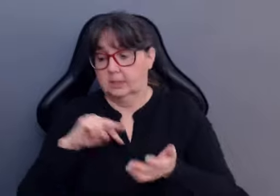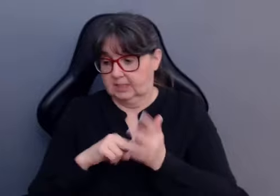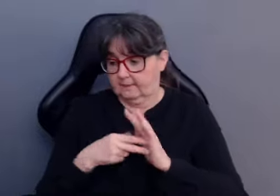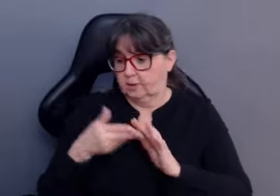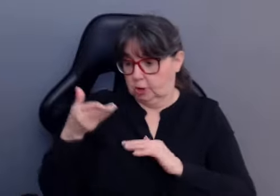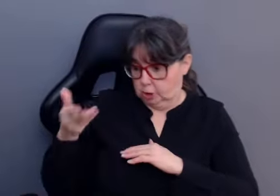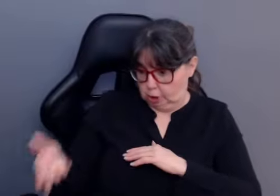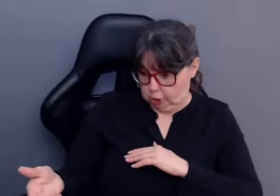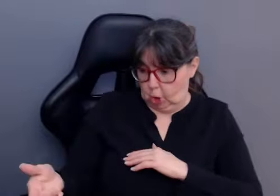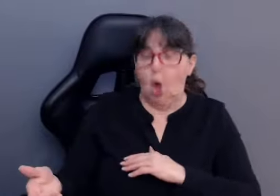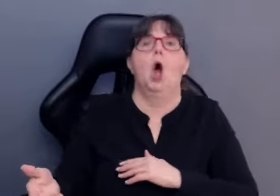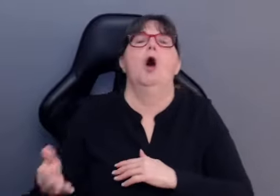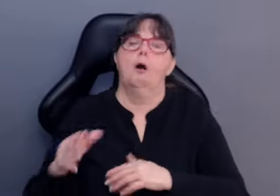avoir assisté à l'Assemblée.